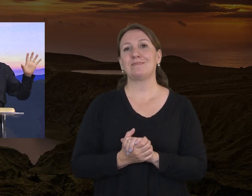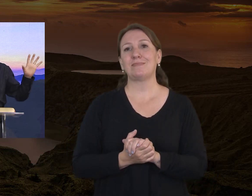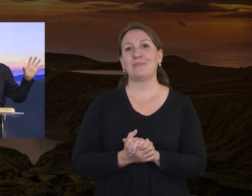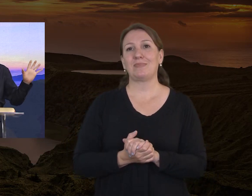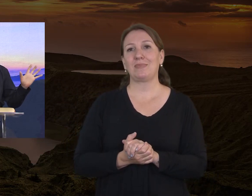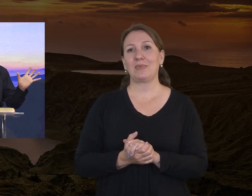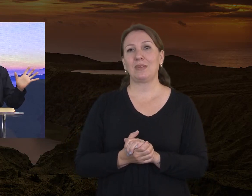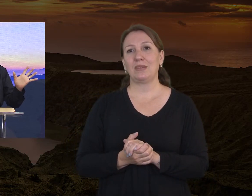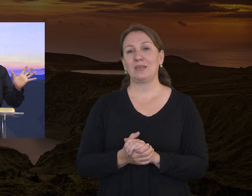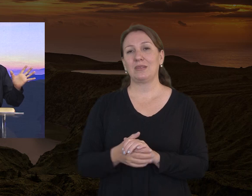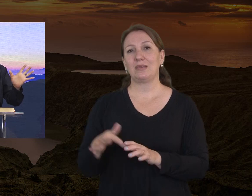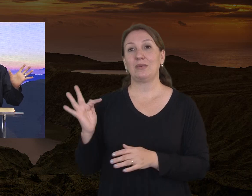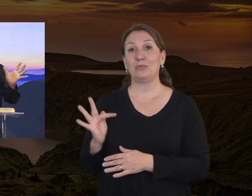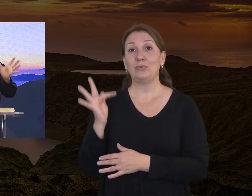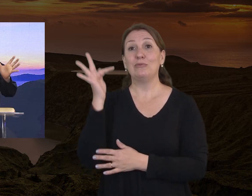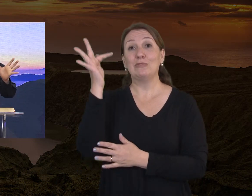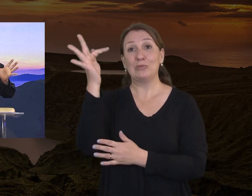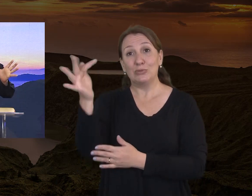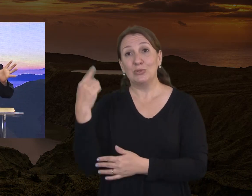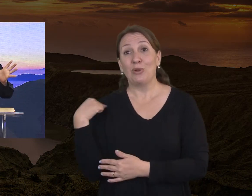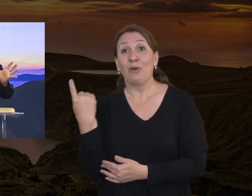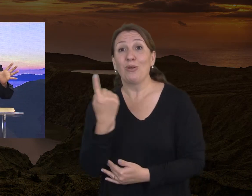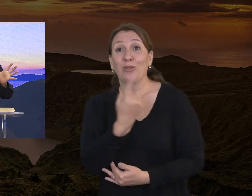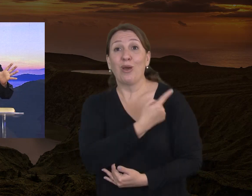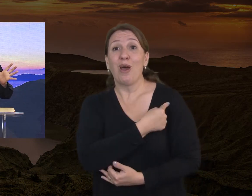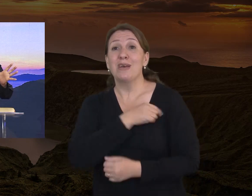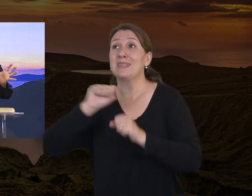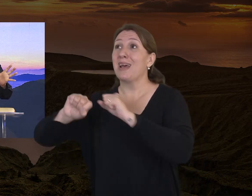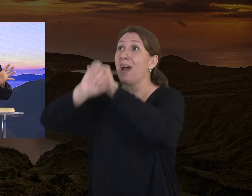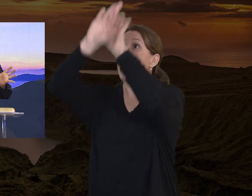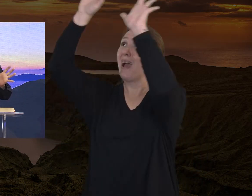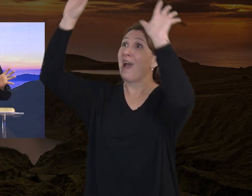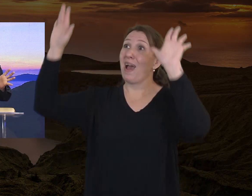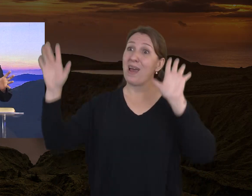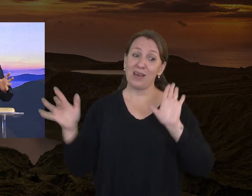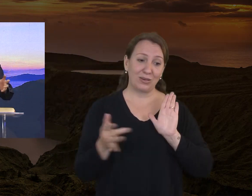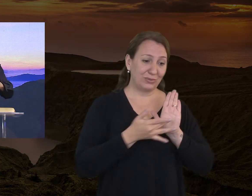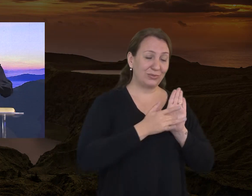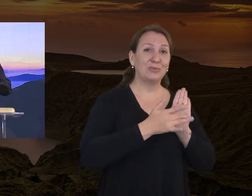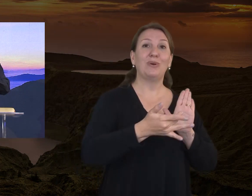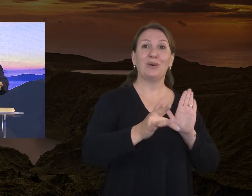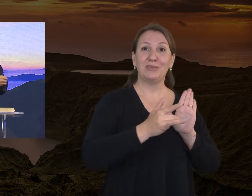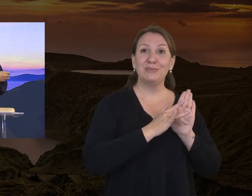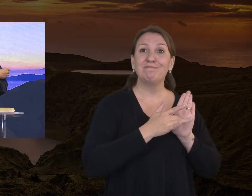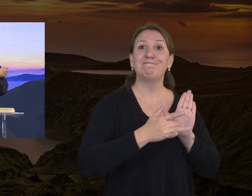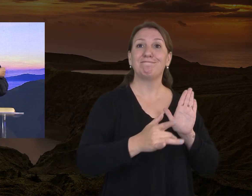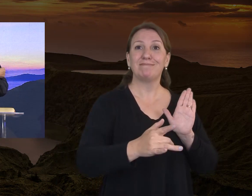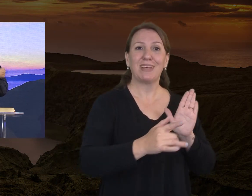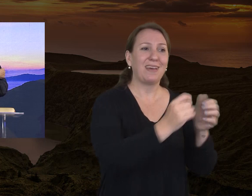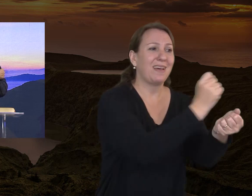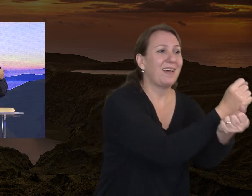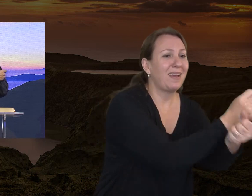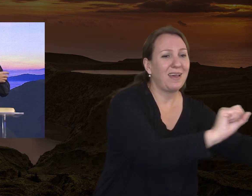de manifestar-nos essa glória que Deus, né, fez em nós, nós vamos libertar